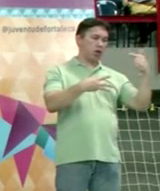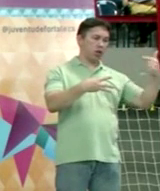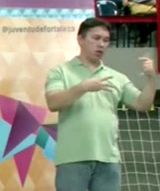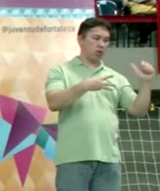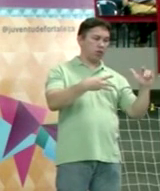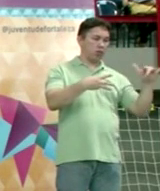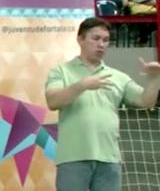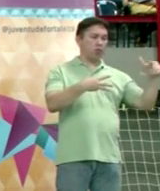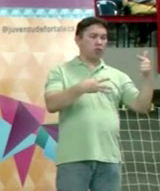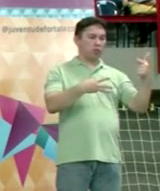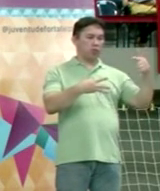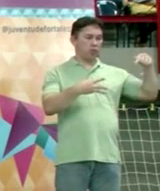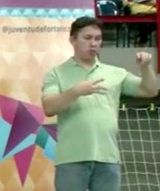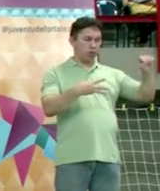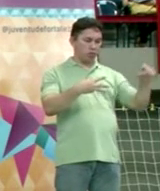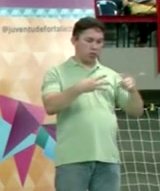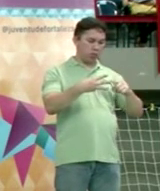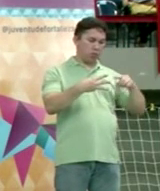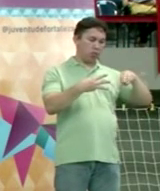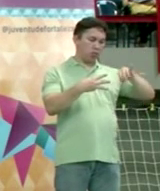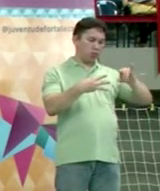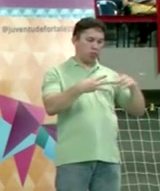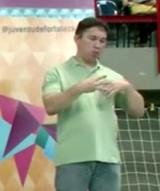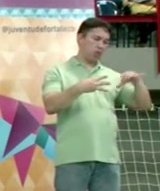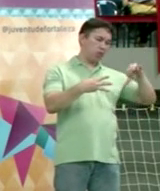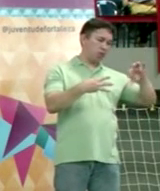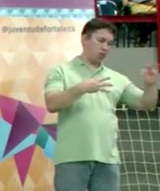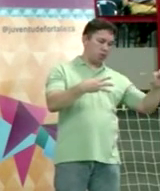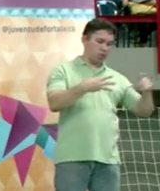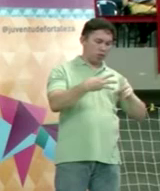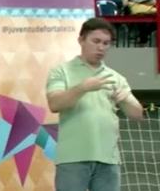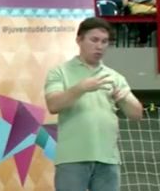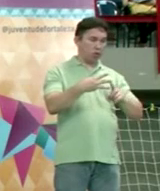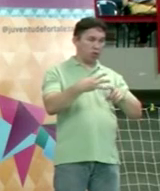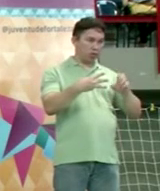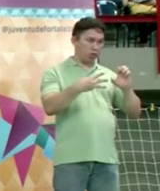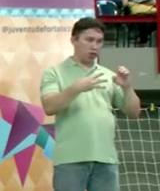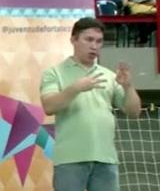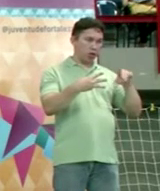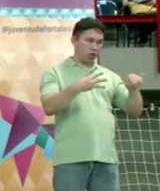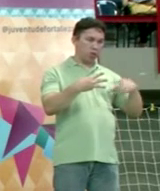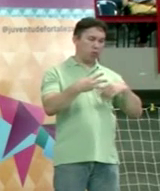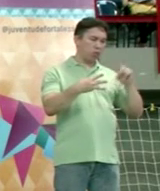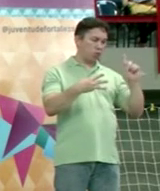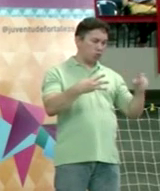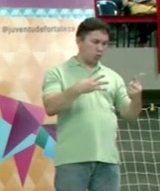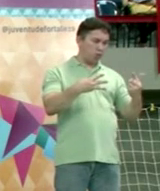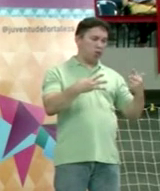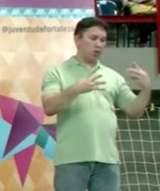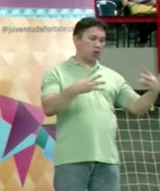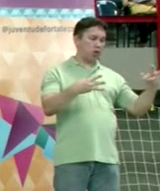vou liberar 270. 1 mol de metano, 900. E 1 mol de etanol, 1.350.